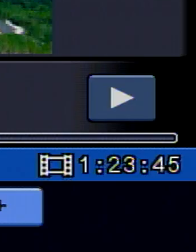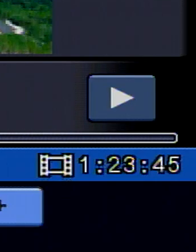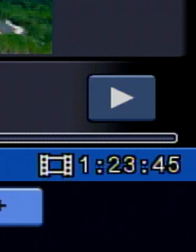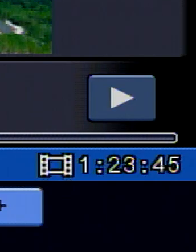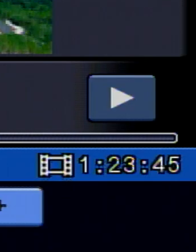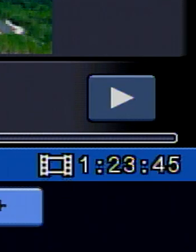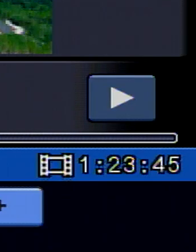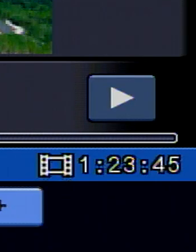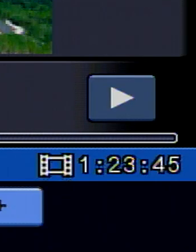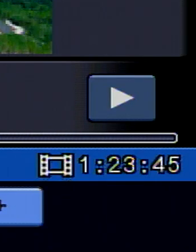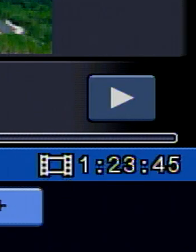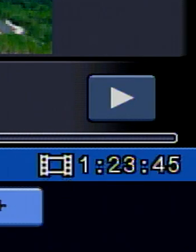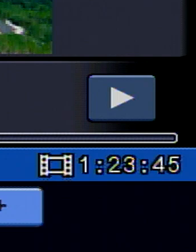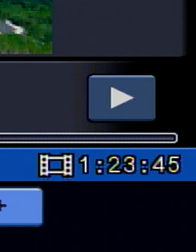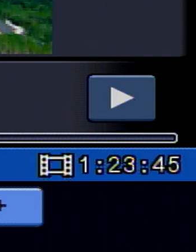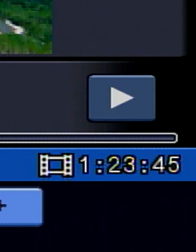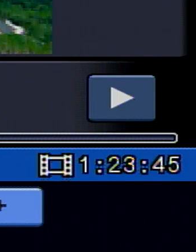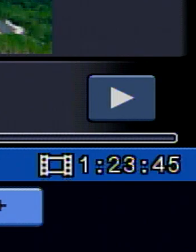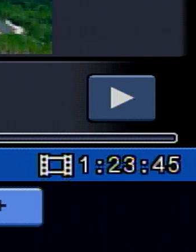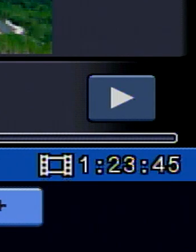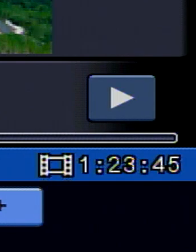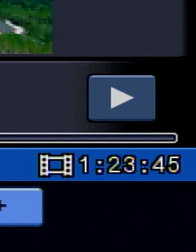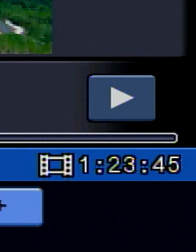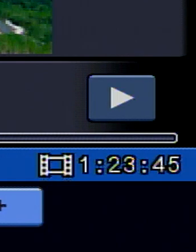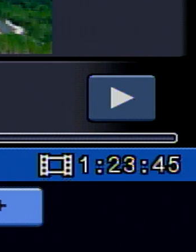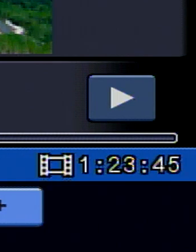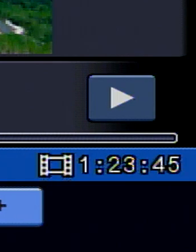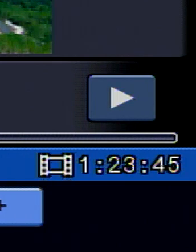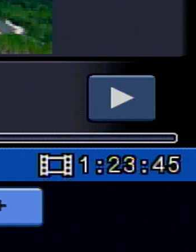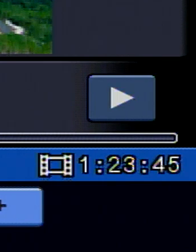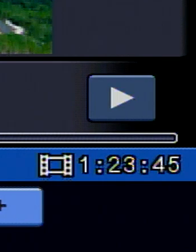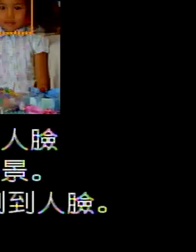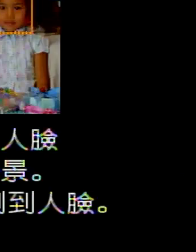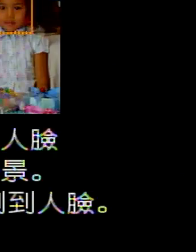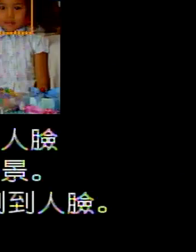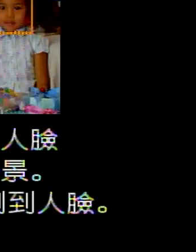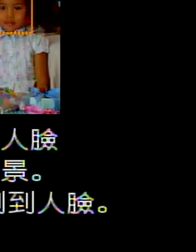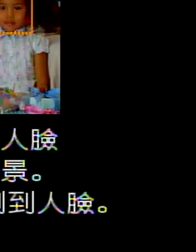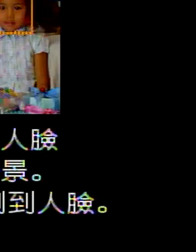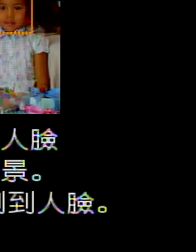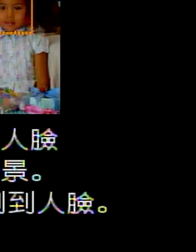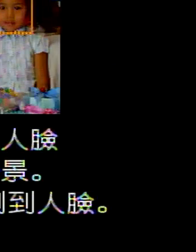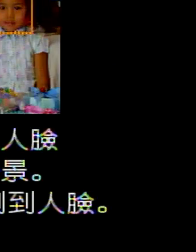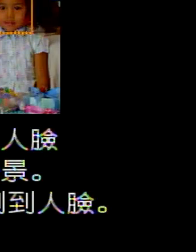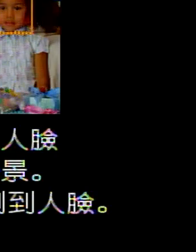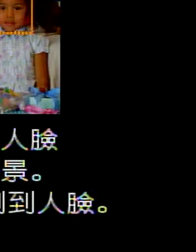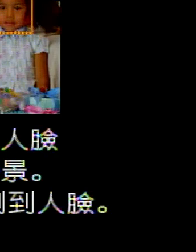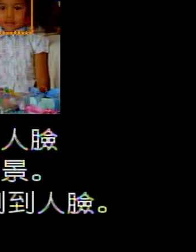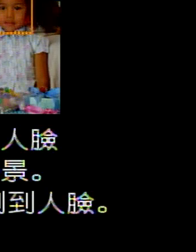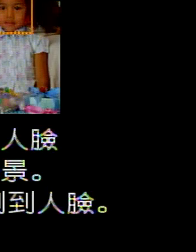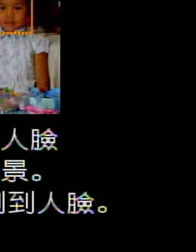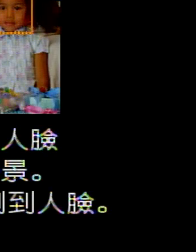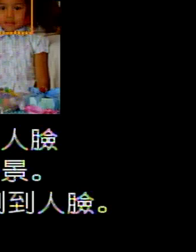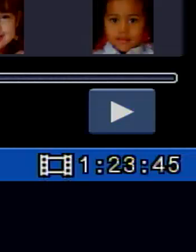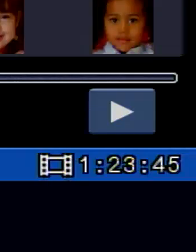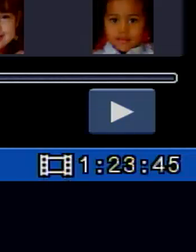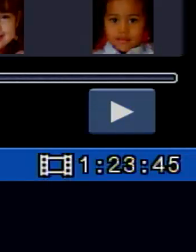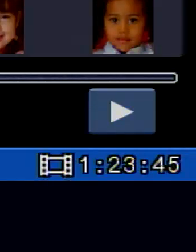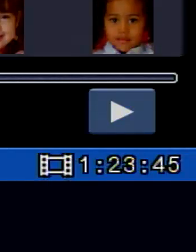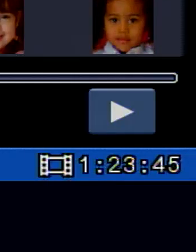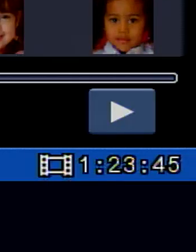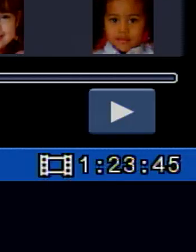那这个案子就是说，我们对整个5G 的频谱的准备，不论是